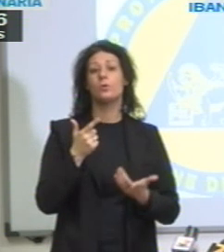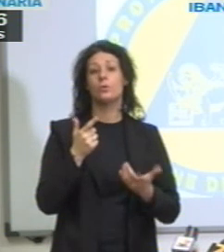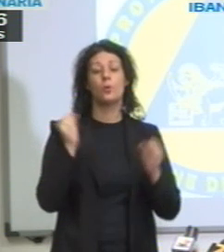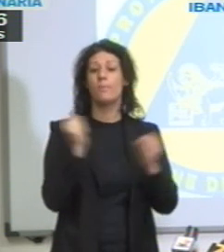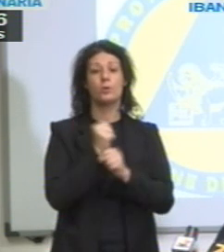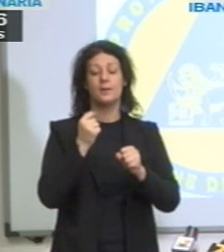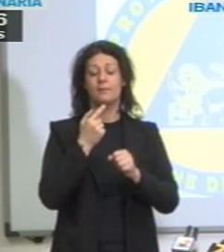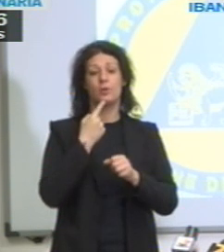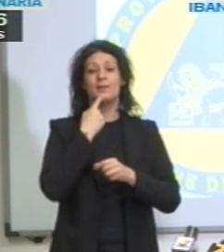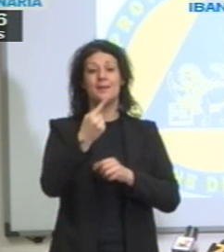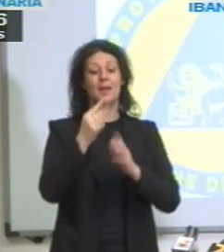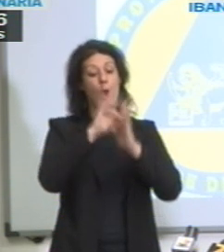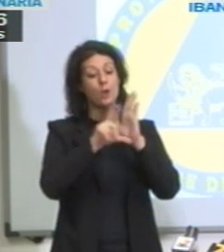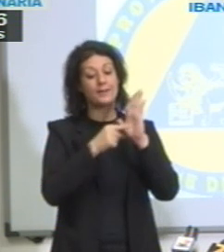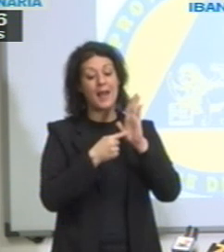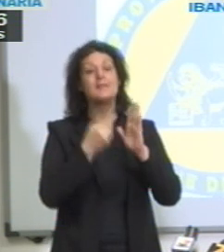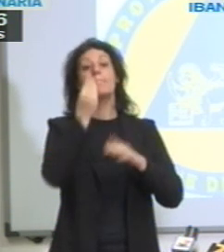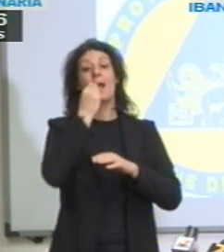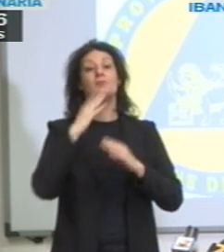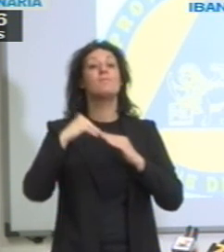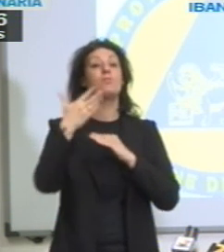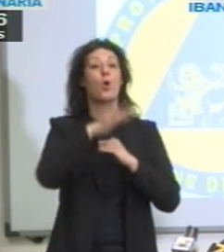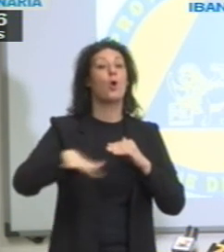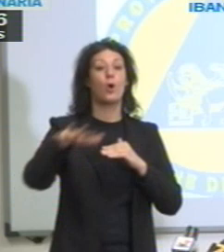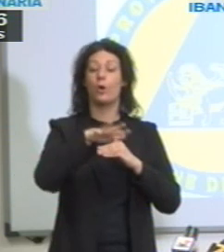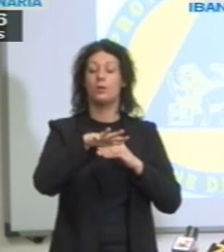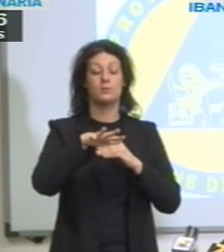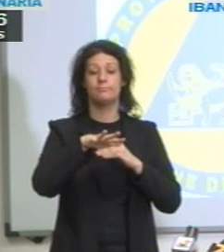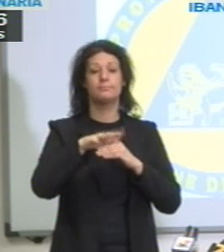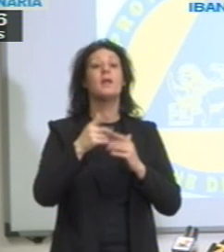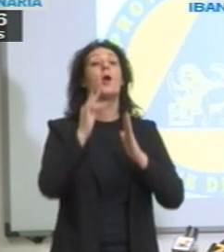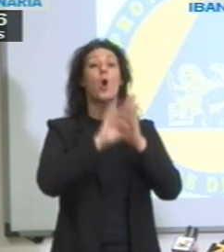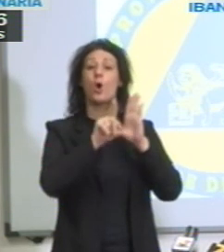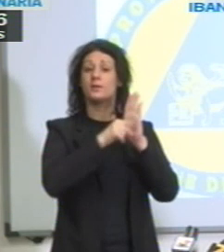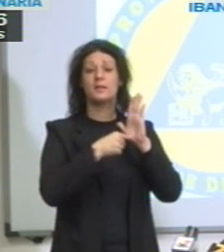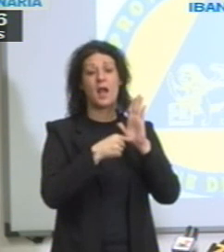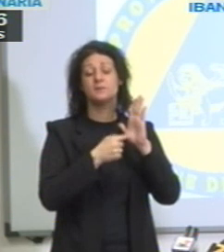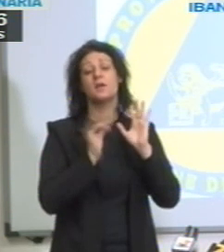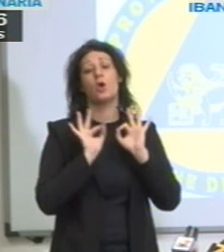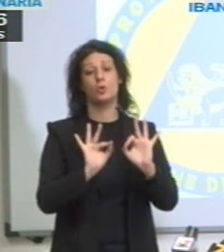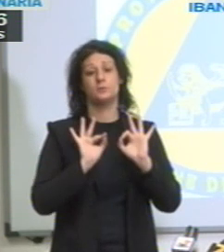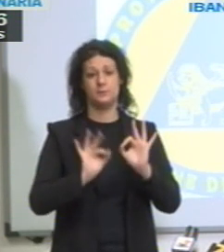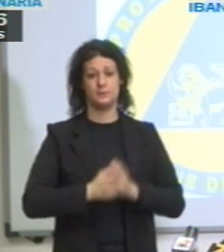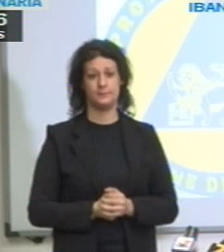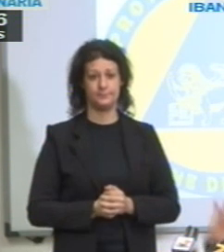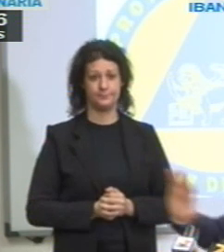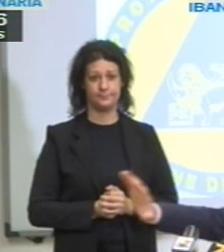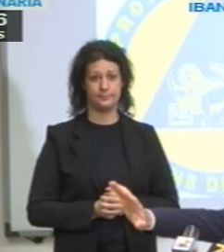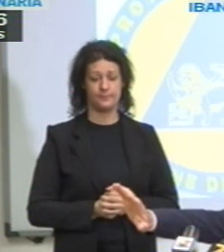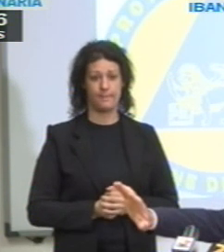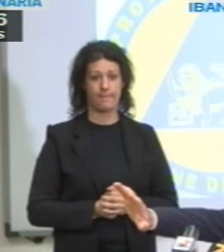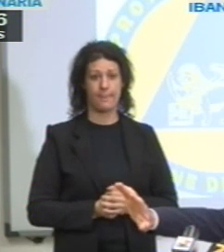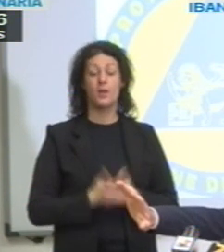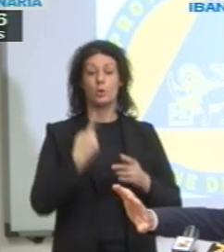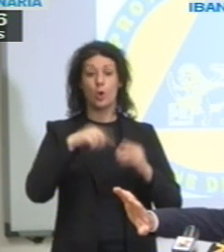firma. Per cui non è, diciamo che è stata una scelta obbligata di scrivere l'ordinanza così. perché ricordo che se non facevamo l'ordinanza nessuno poteva